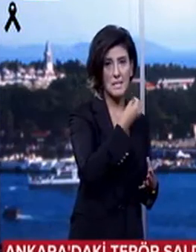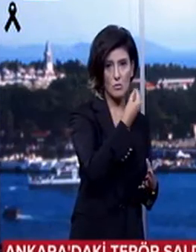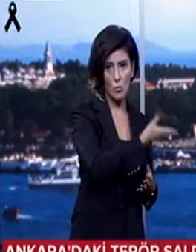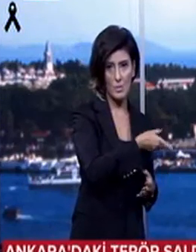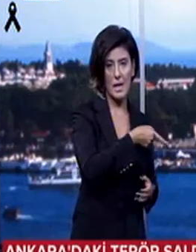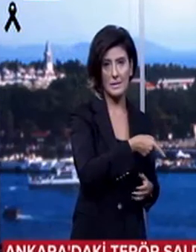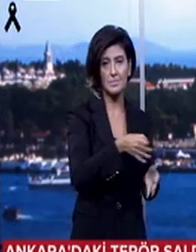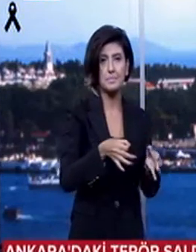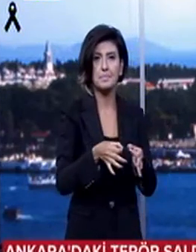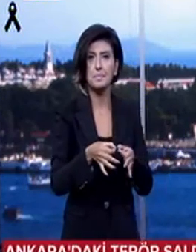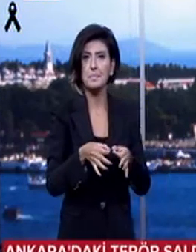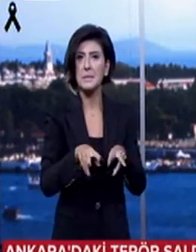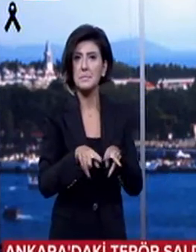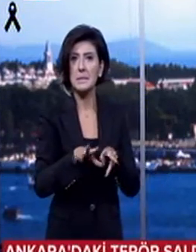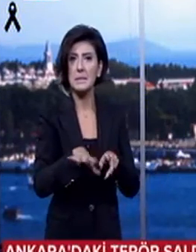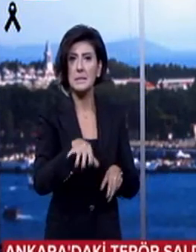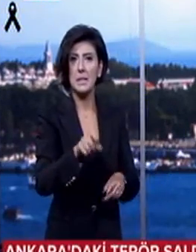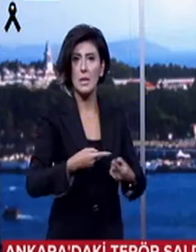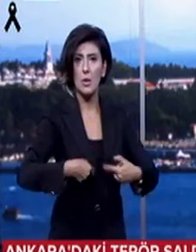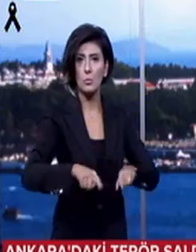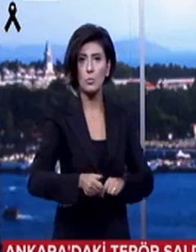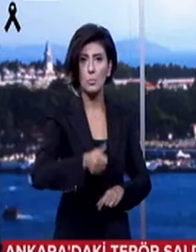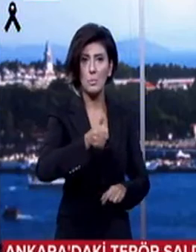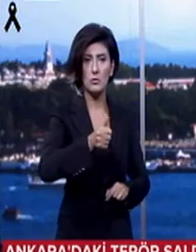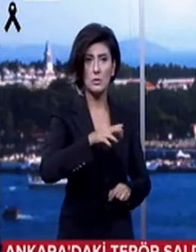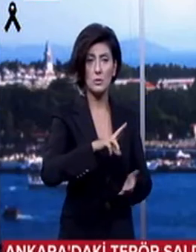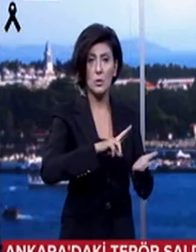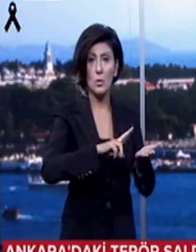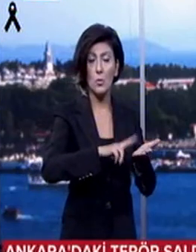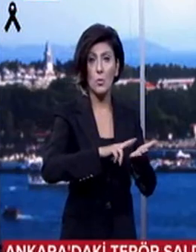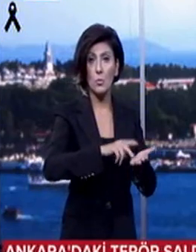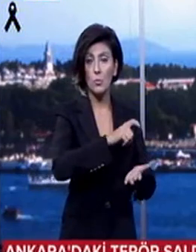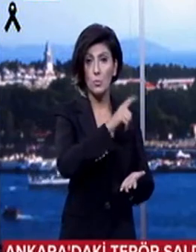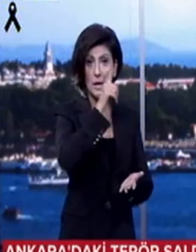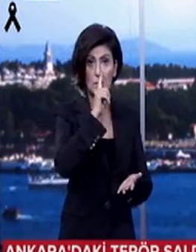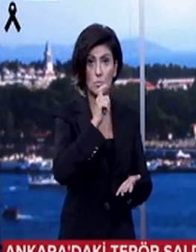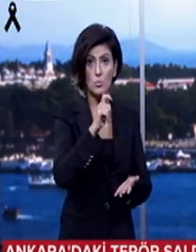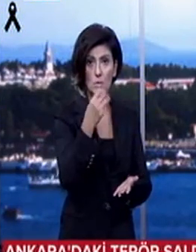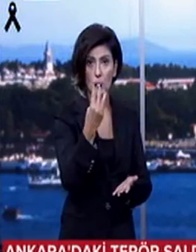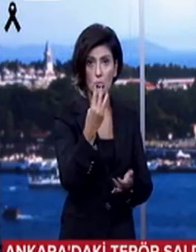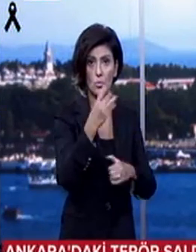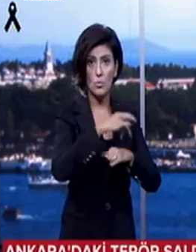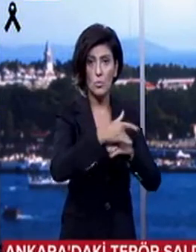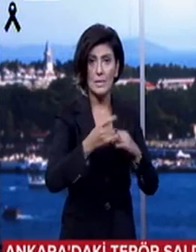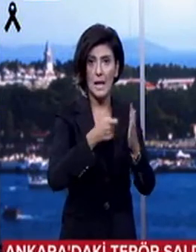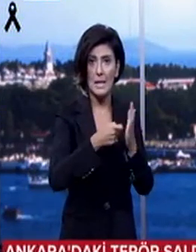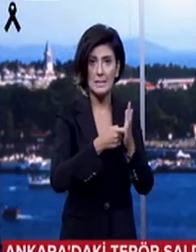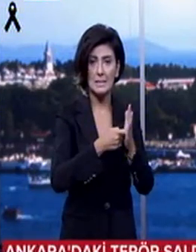mesajları gönderdi. Birleşmiş Milletler Genel Kurul Başkanı da üye 193 ülke adına da